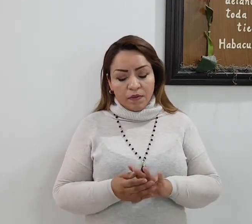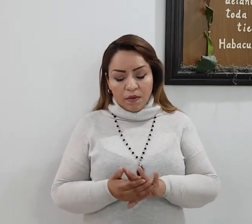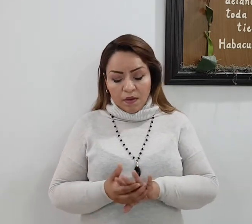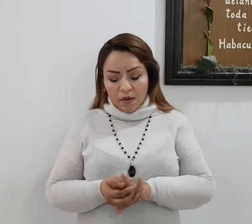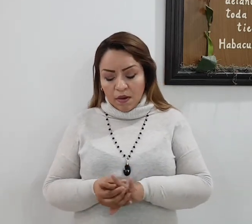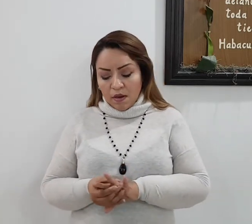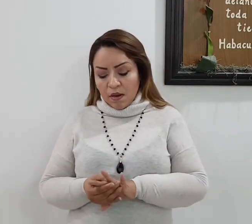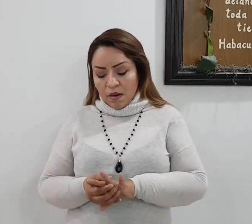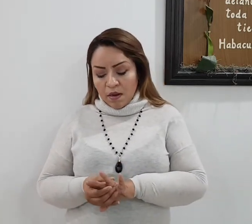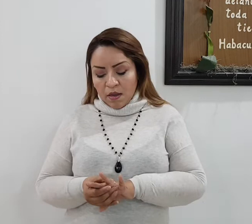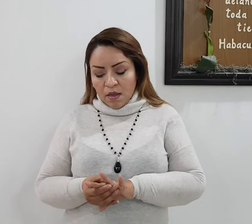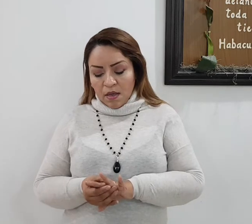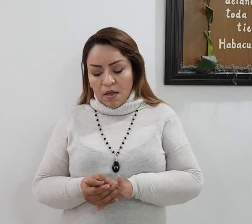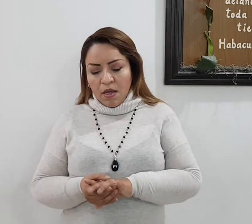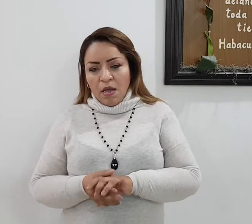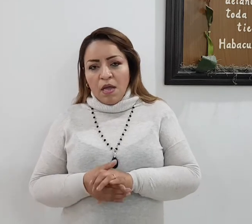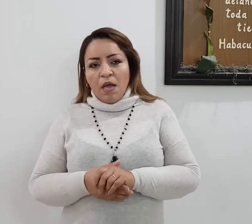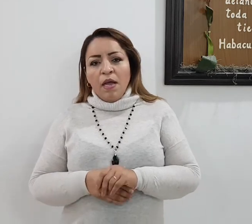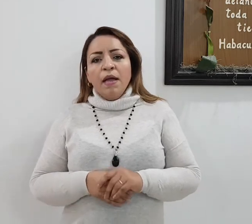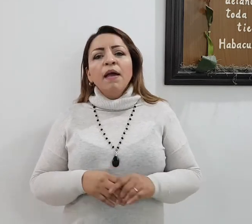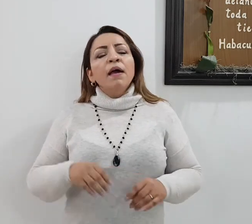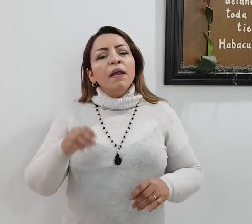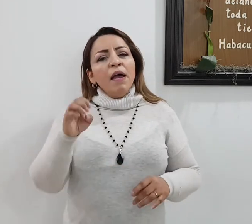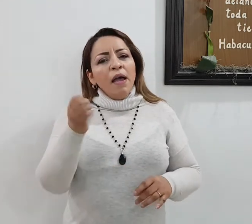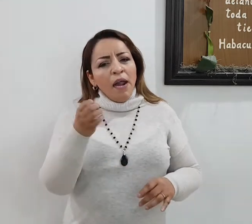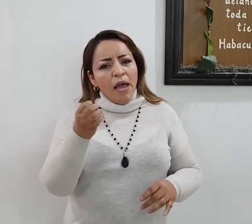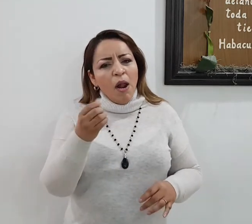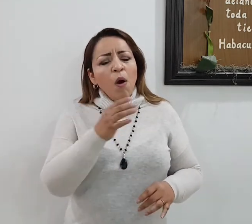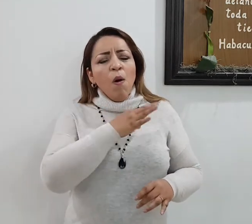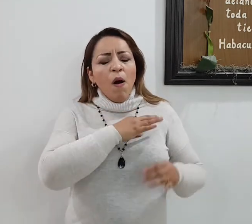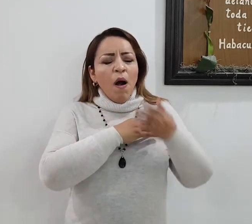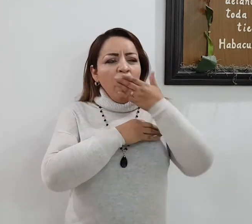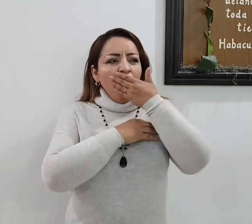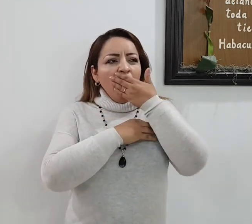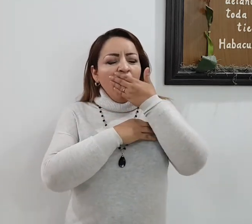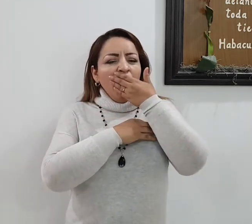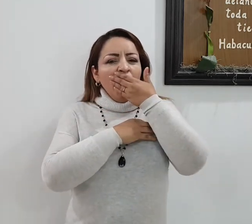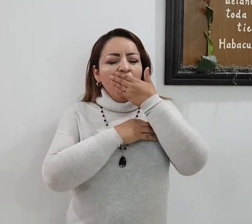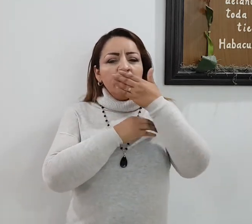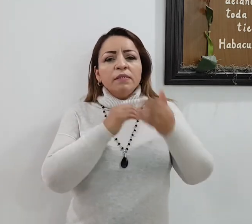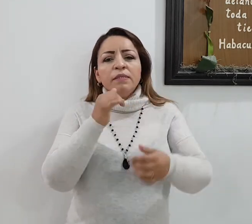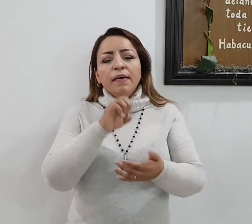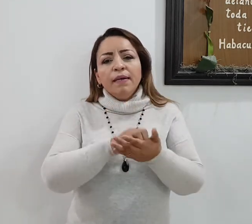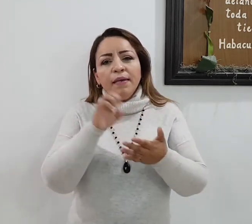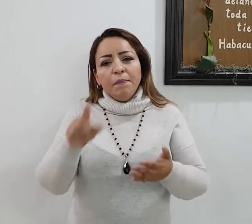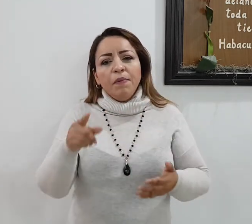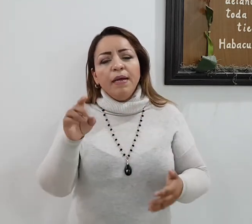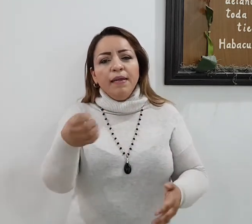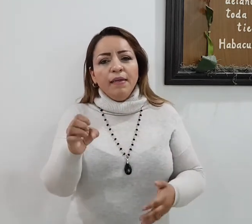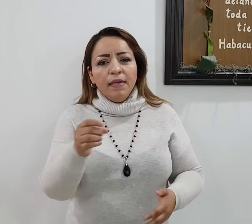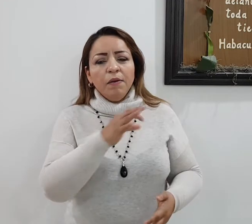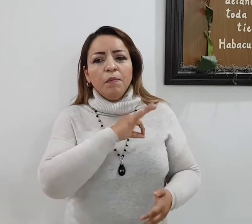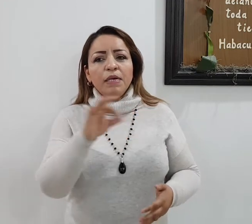Enero, una biografía, ahí están los evangelios, hermanos. La biografía de Jesús, se puede leer en enero los 4 evangelios, o no puede,